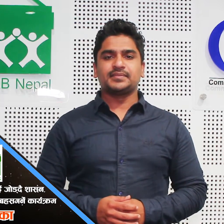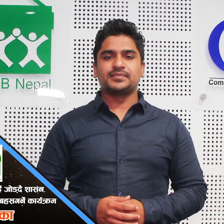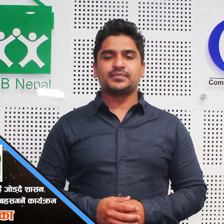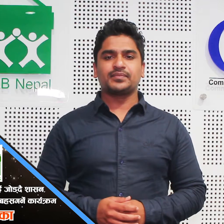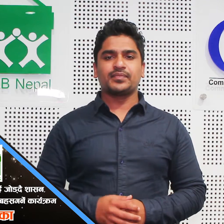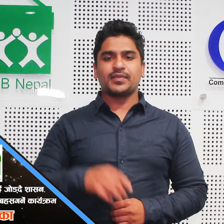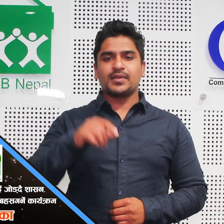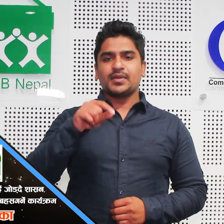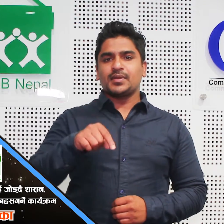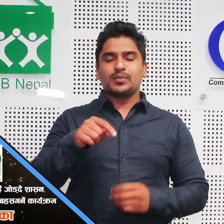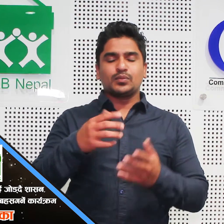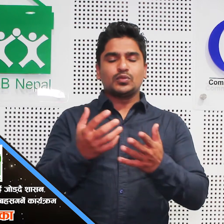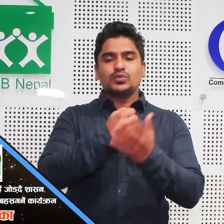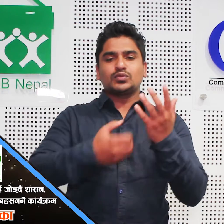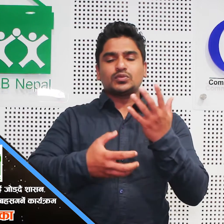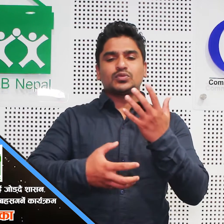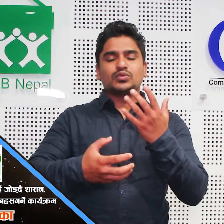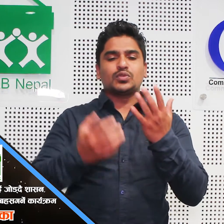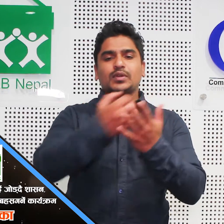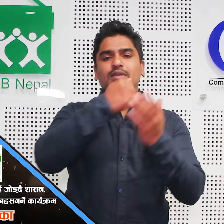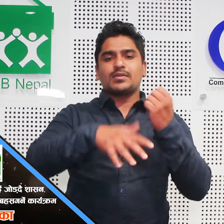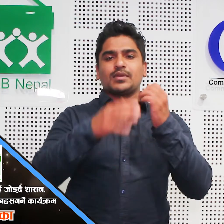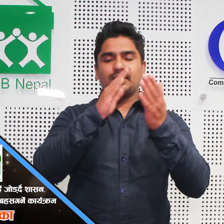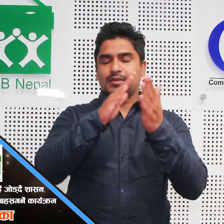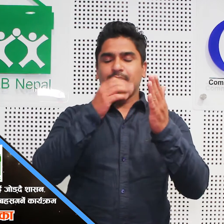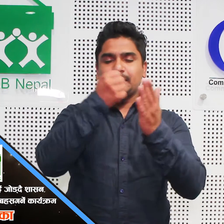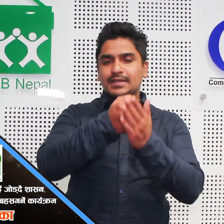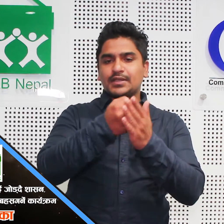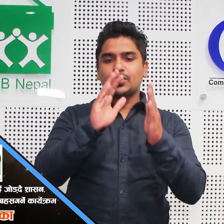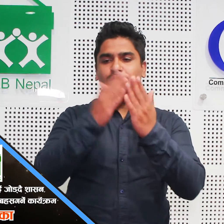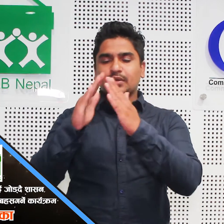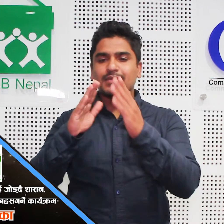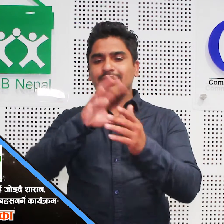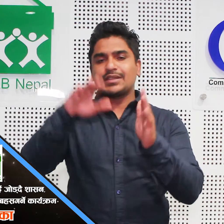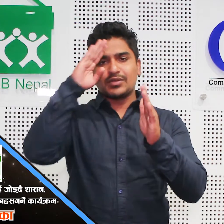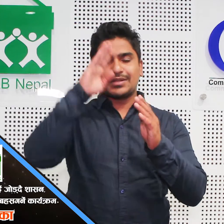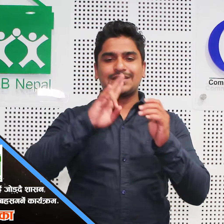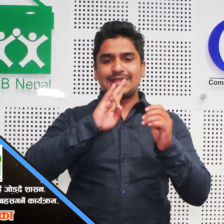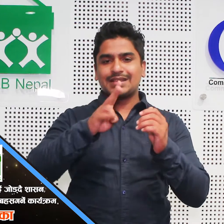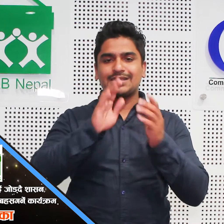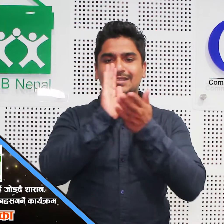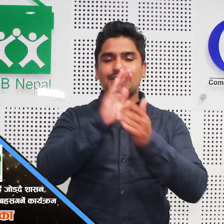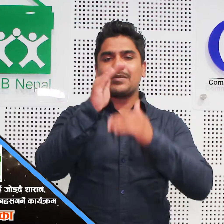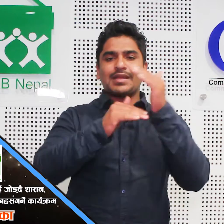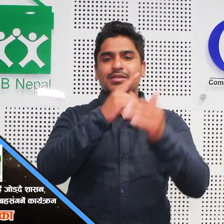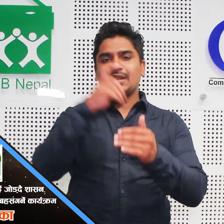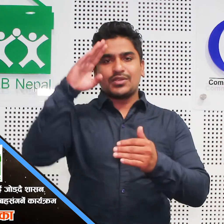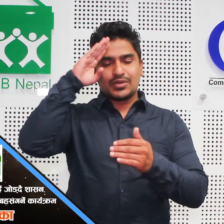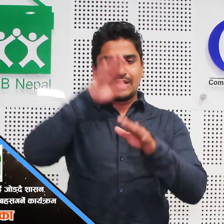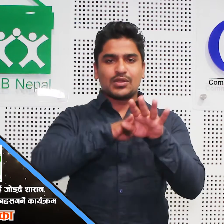मुलुक संघीय संरचनामा गएपछि घर दैलोमा स्थानीय सरकार छन्। शासन, सेवा र विकासका लागि सरकारहरूले